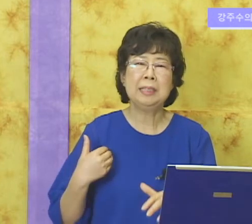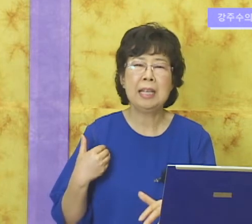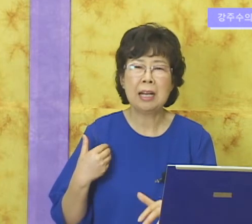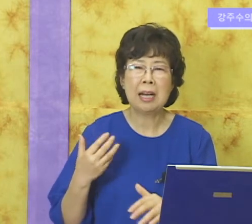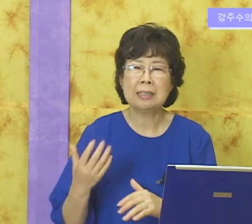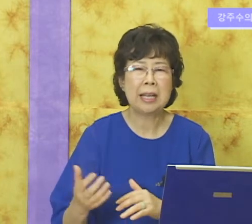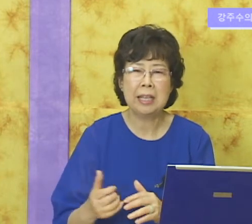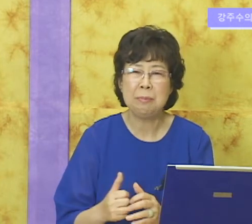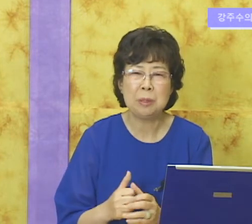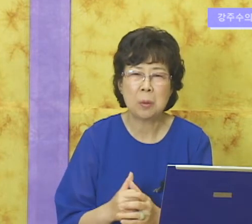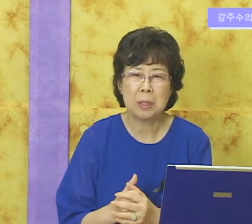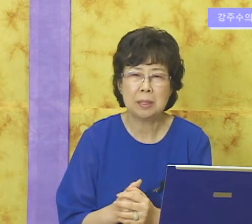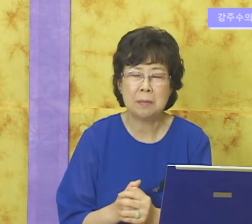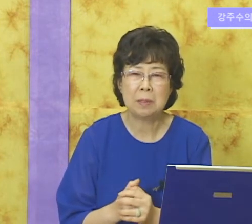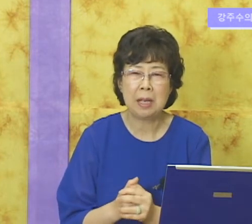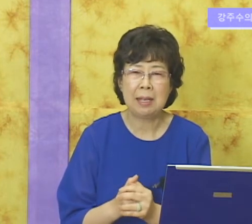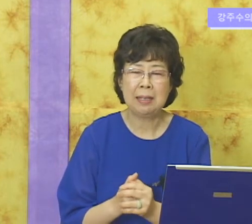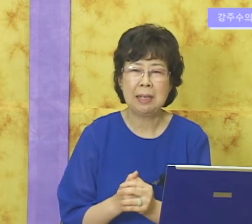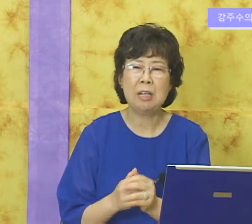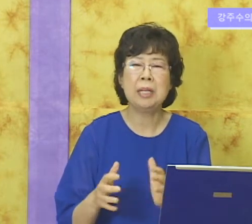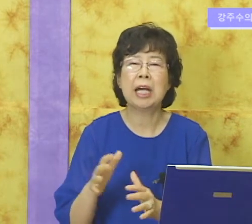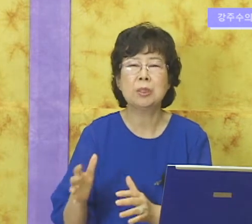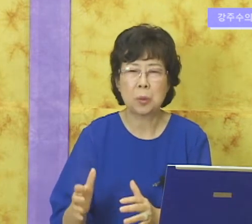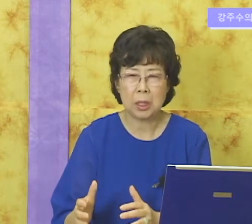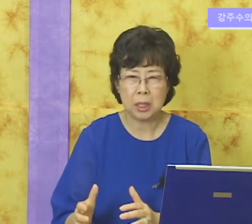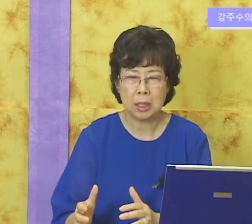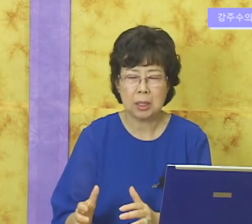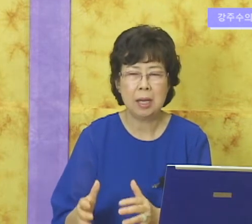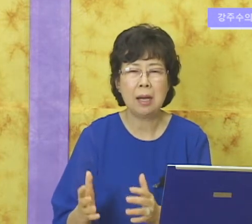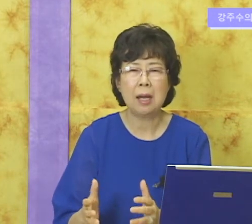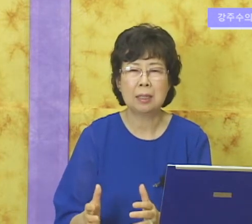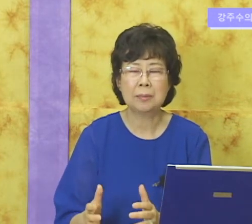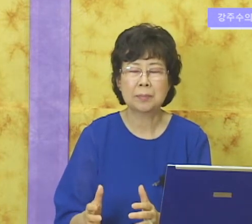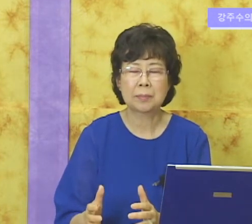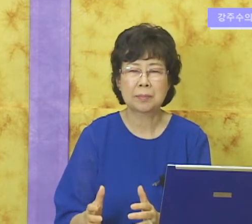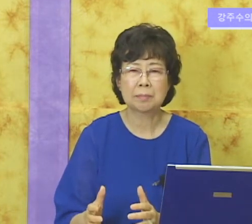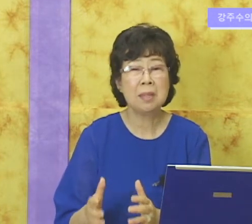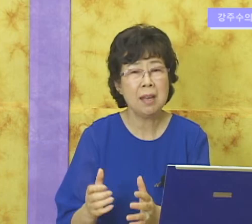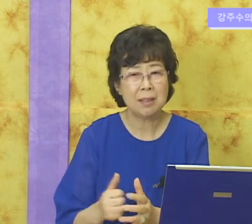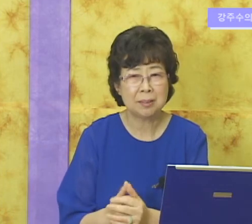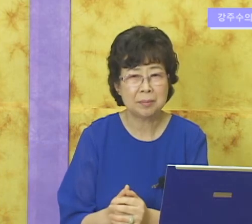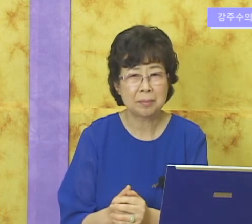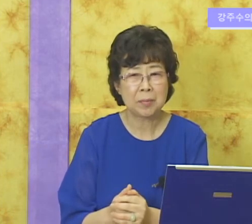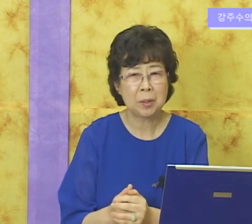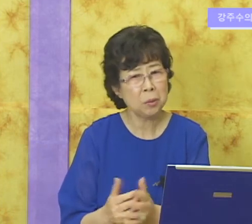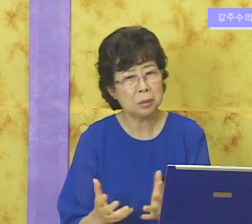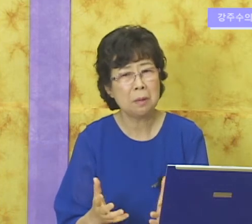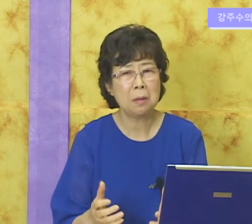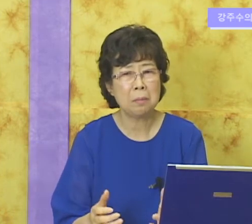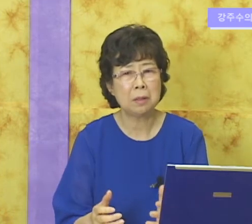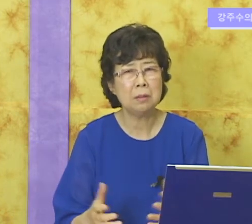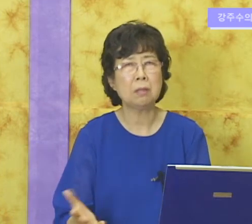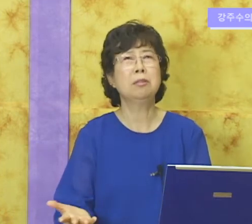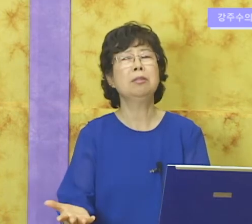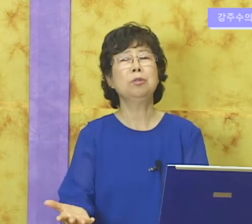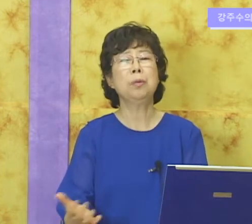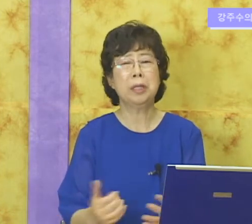언제 내가 장애를 입지 모르기 때문에 아니면 내 가족이 내가 내일 교통사고 나면 그냥 들어눕게